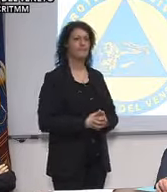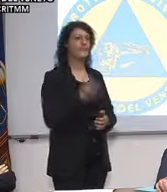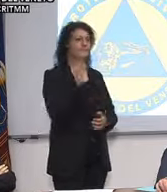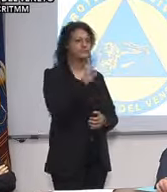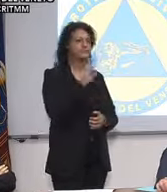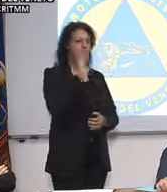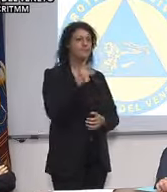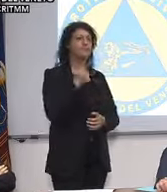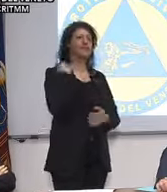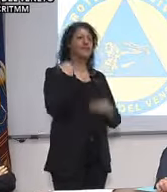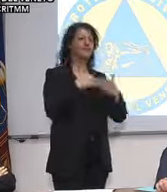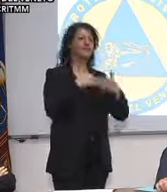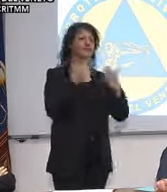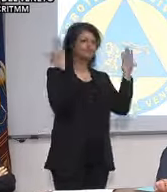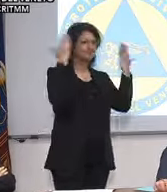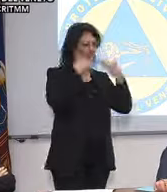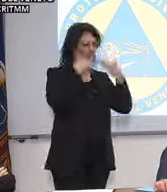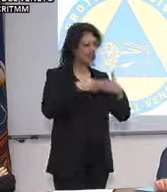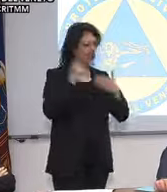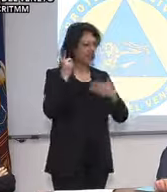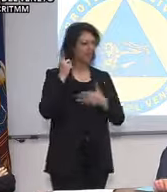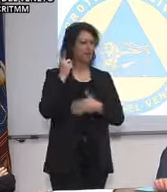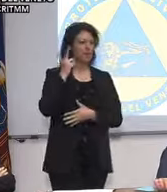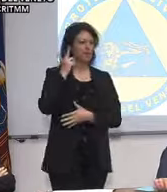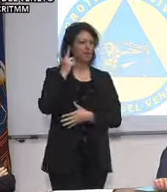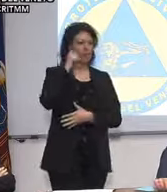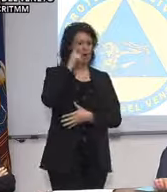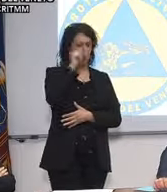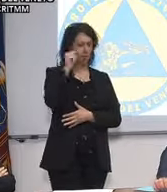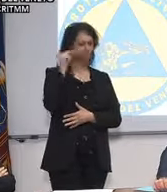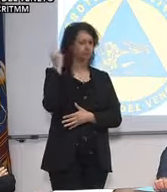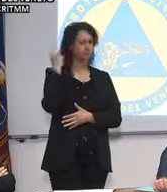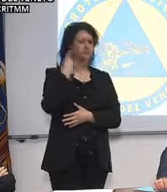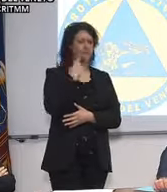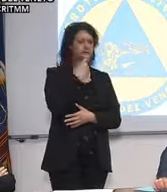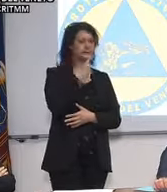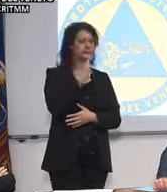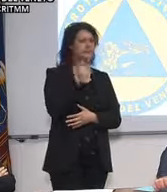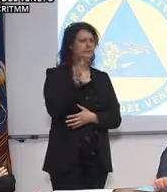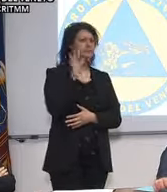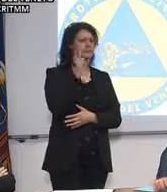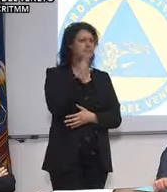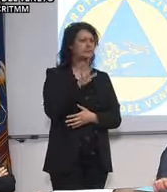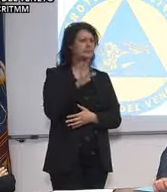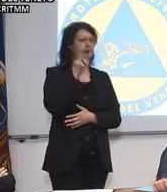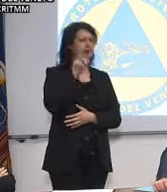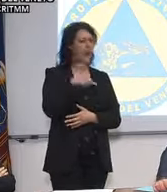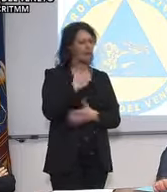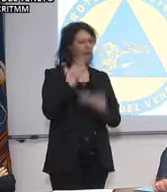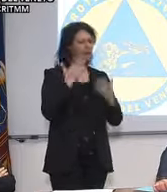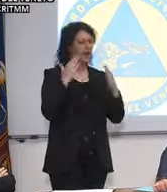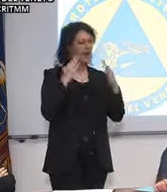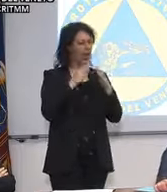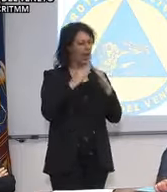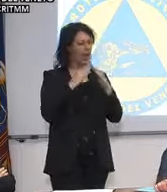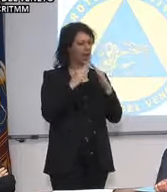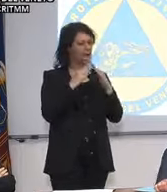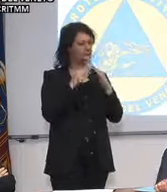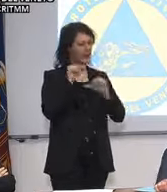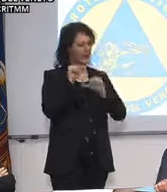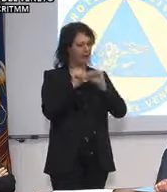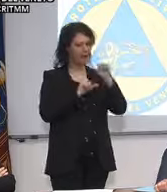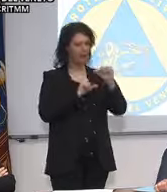dal discorso del Premier che sia cambiata anche un po', o cambierà a breve, la visione della nostra casa. Fino a poco tempo fa